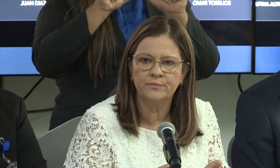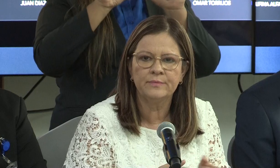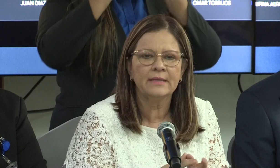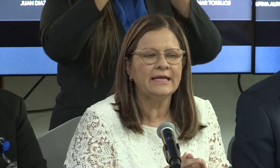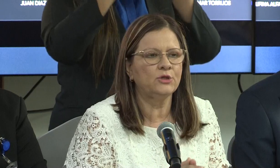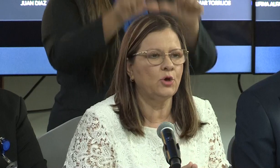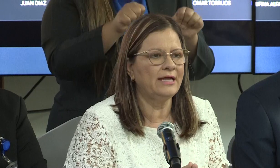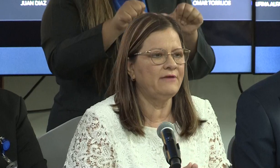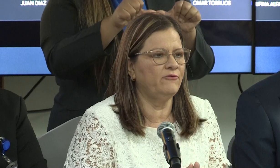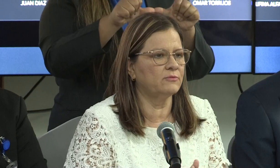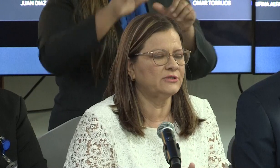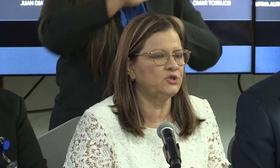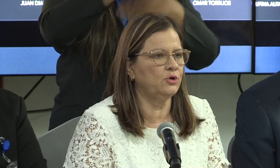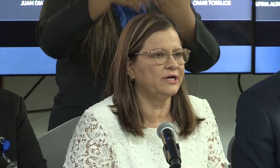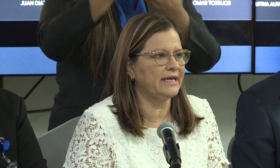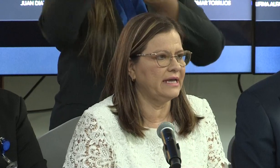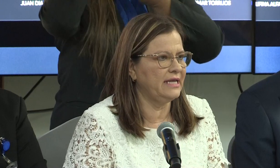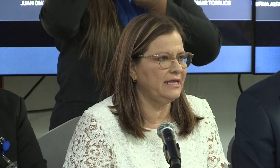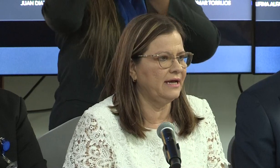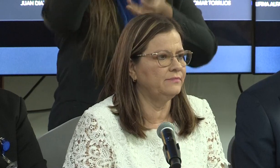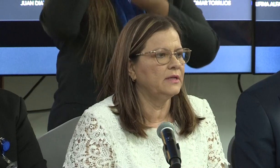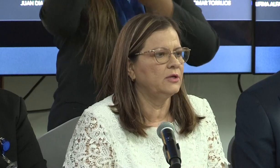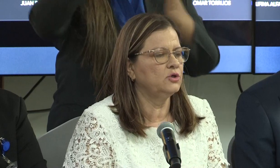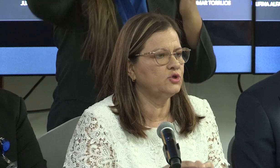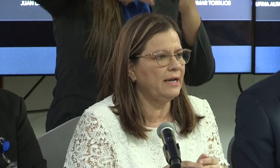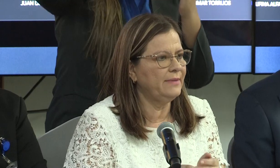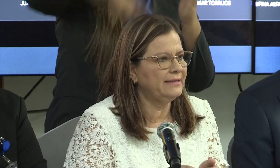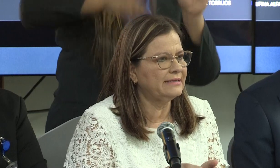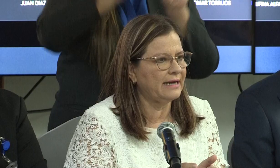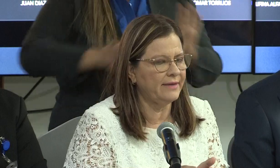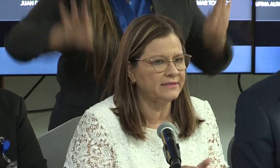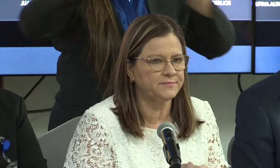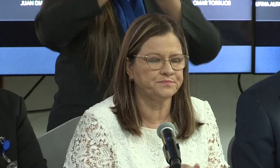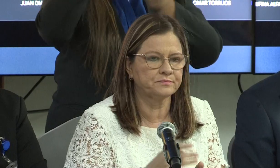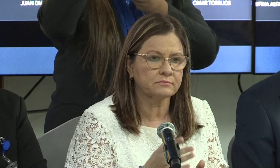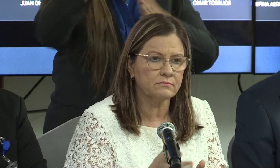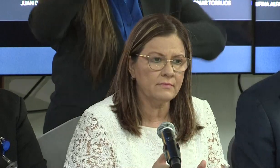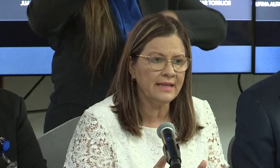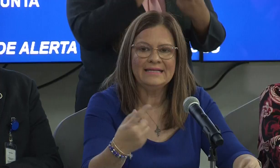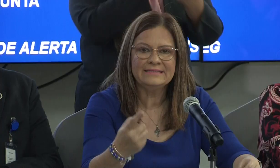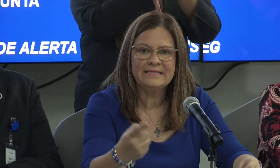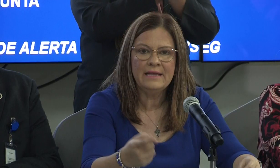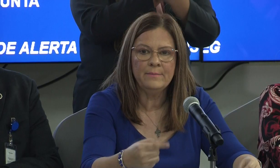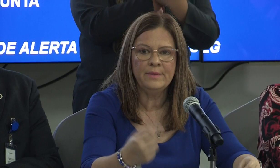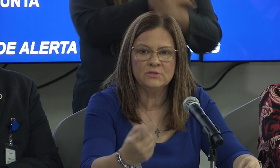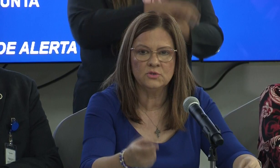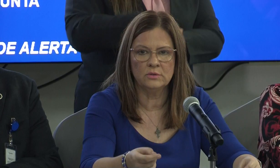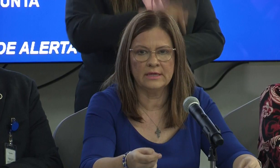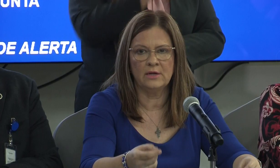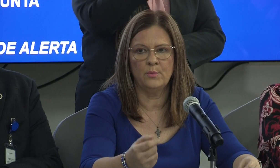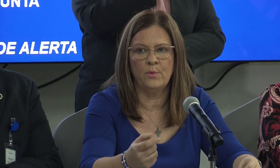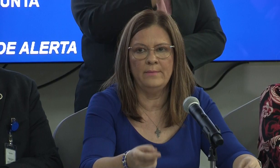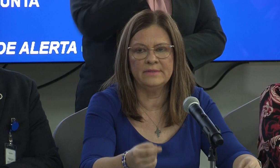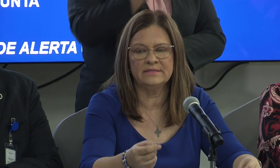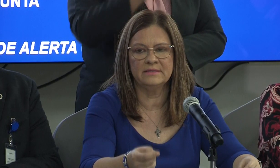sanitaria se presentaba diariamente ante la opinión pública en rueda de prensa retransmitida por televisión sin embargo el